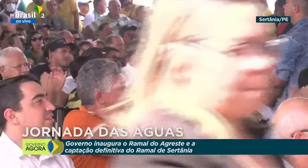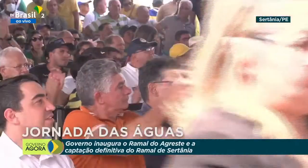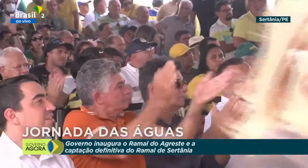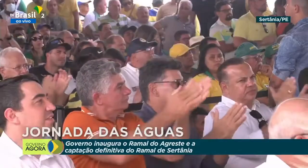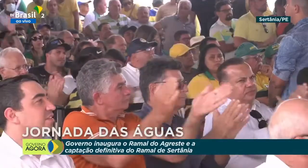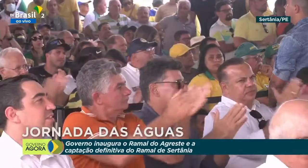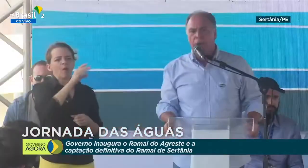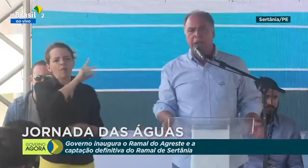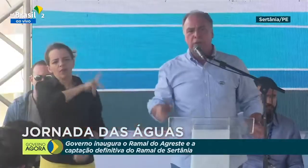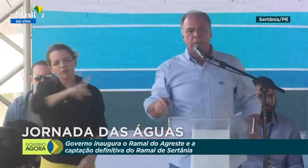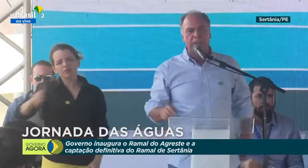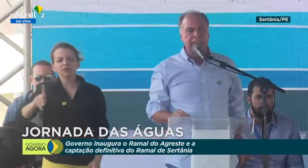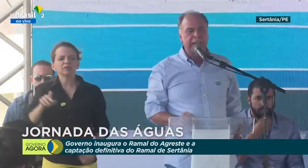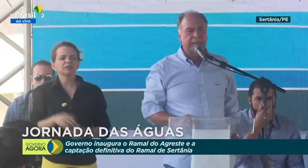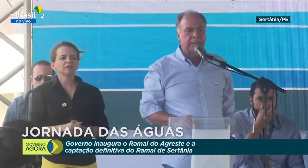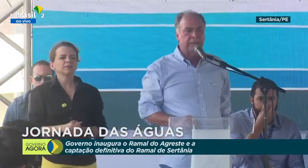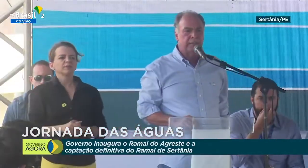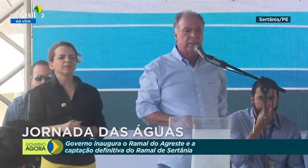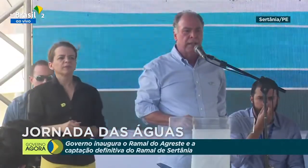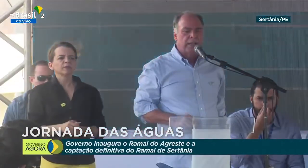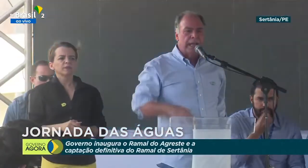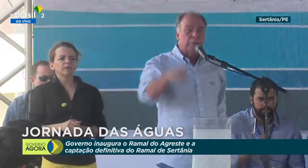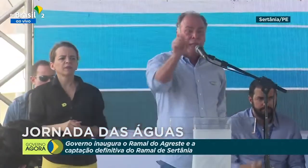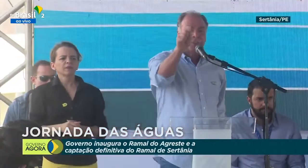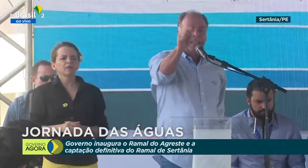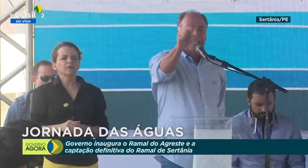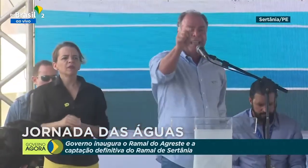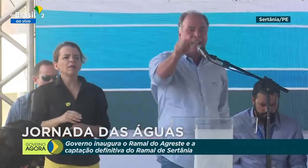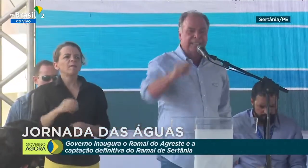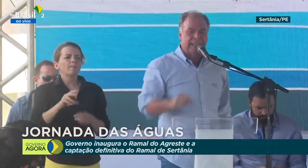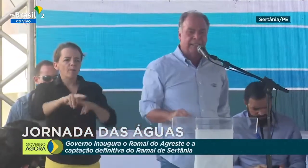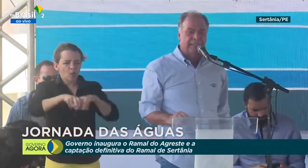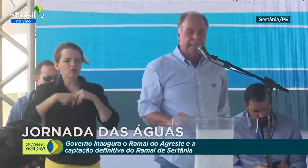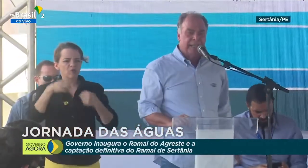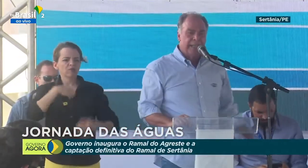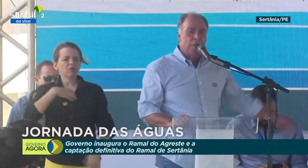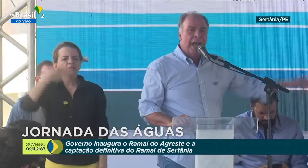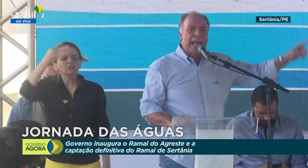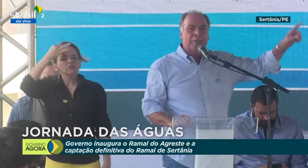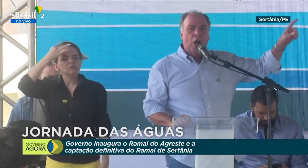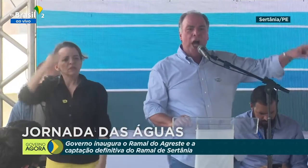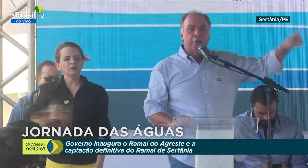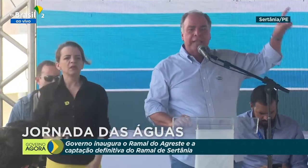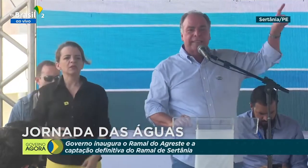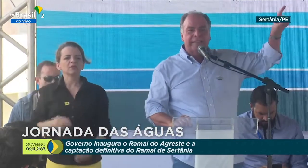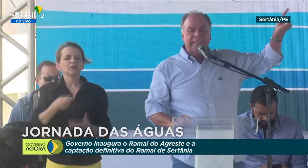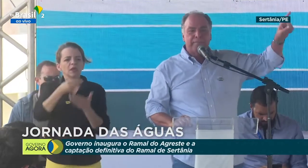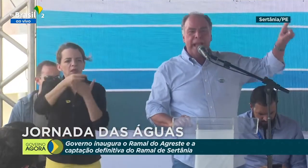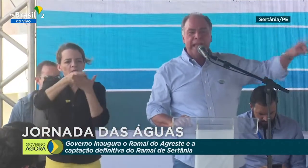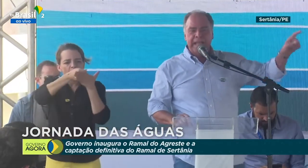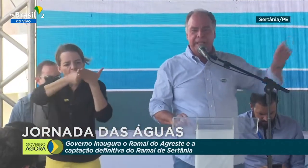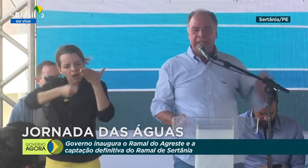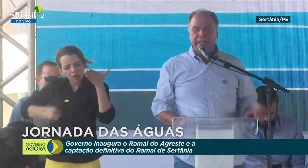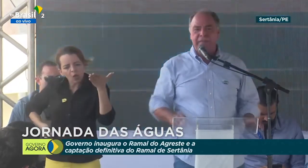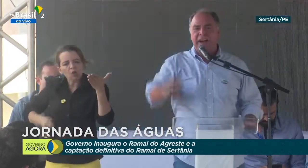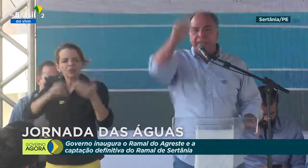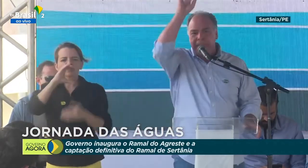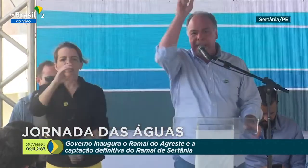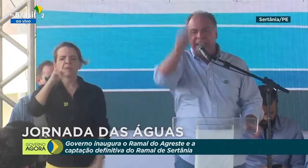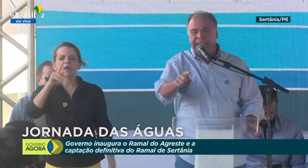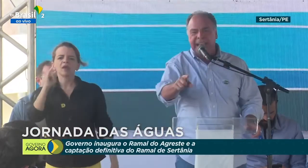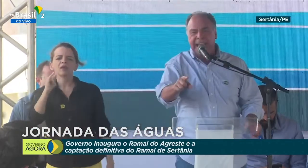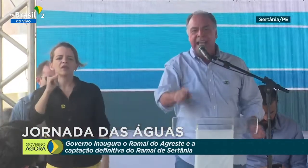República. Por isso, presidente, eu tenho certeza que o relatório dessa CPI